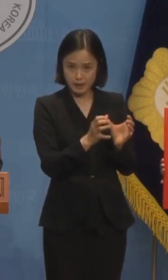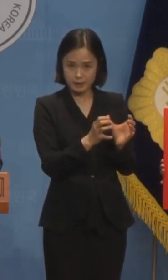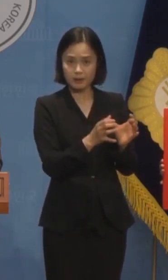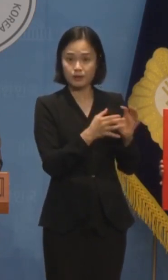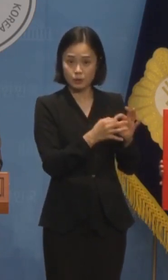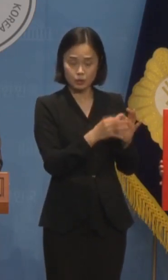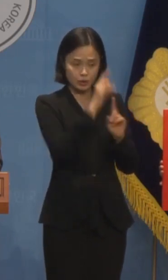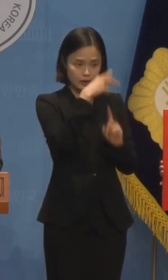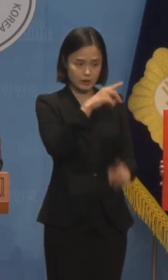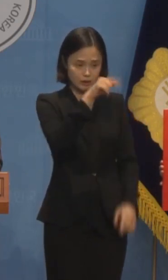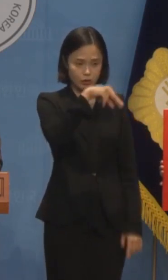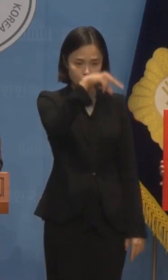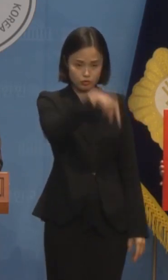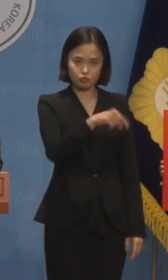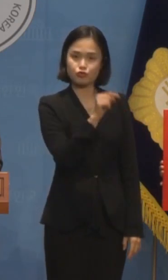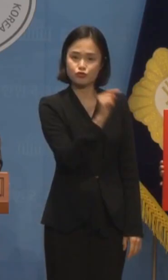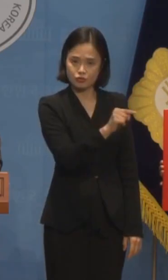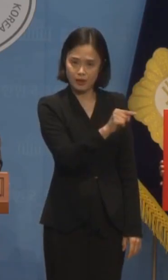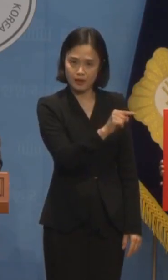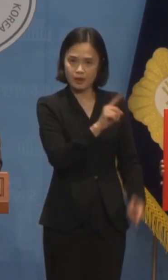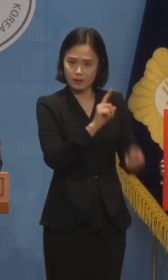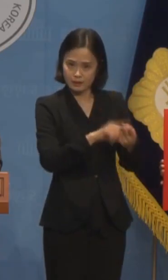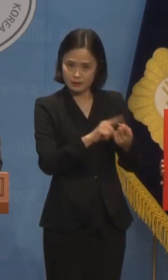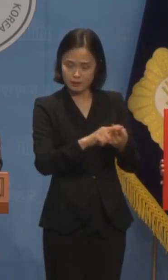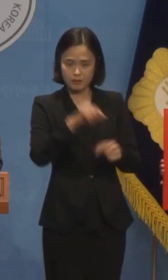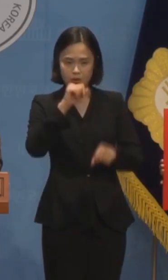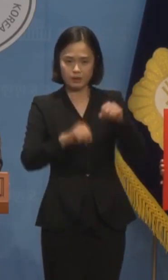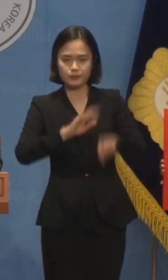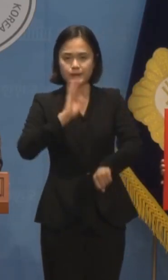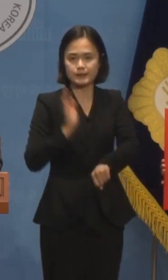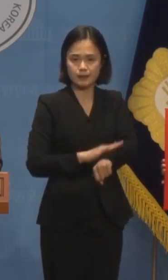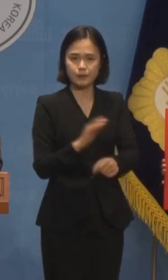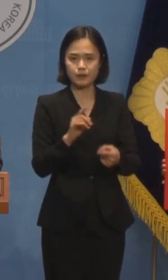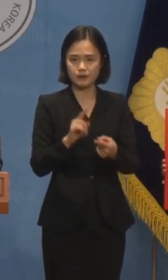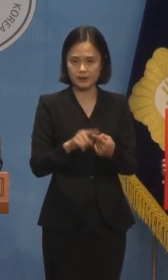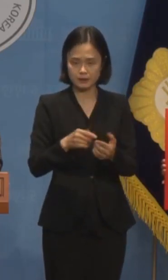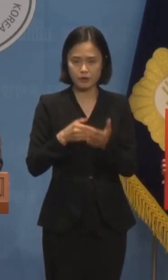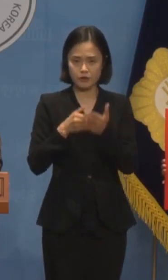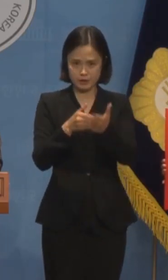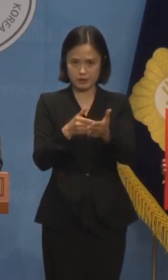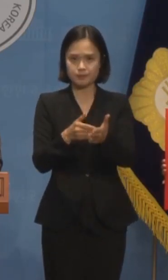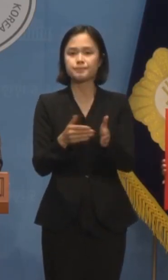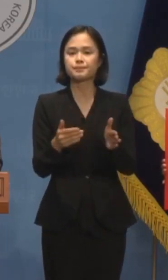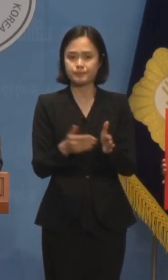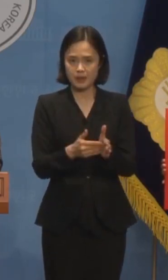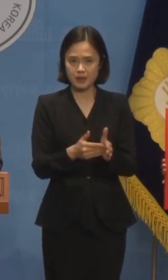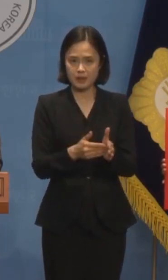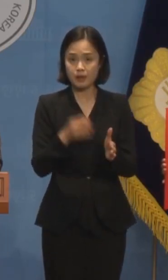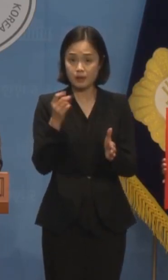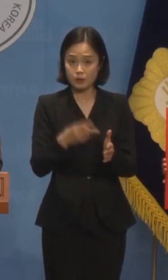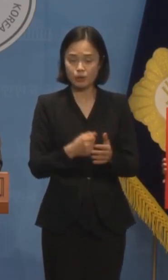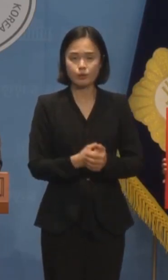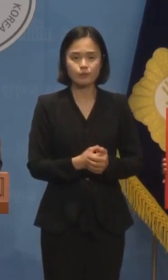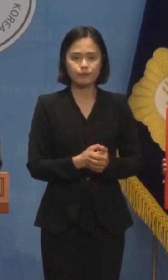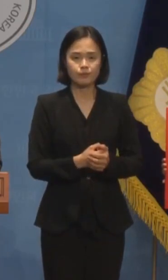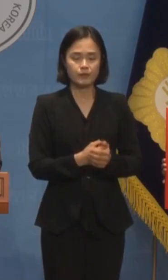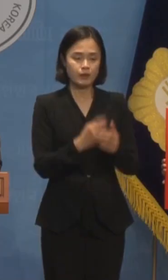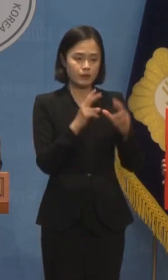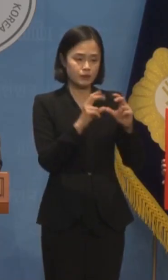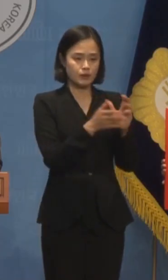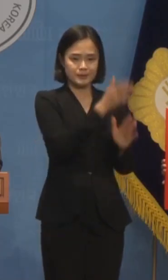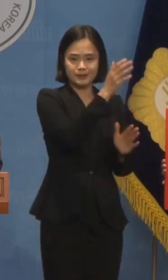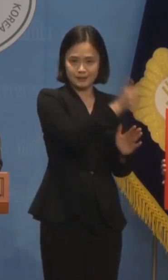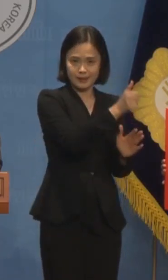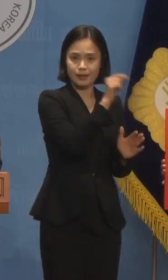행태에 대해 불신임안을 제출했으며 신상진 시장도 성남시 관내 초등학교에서 일어난 학폭